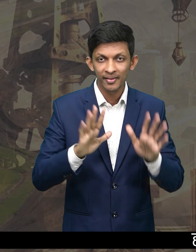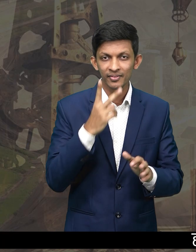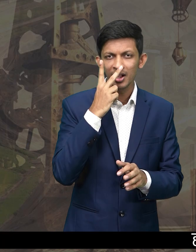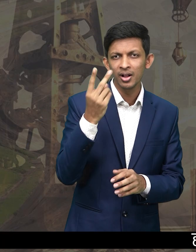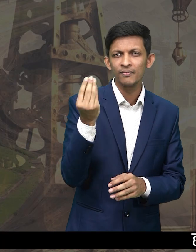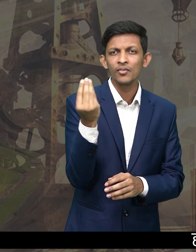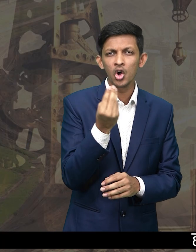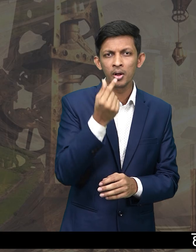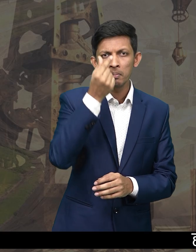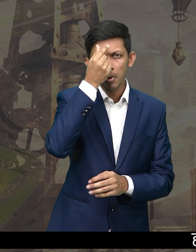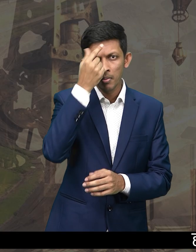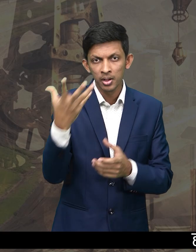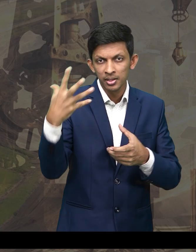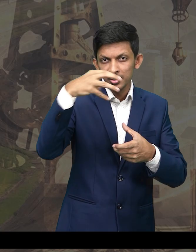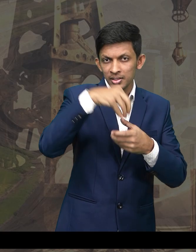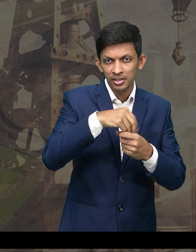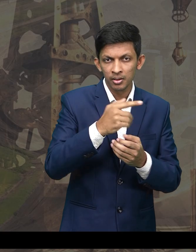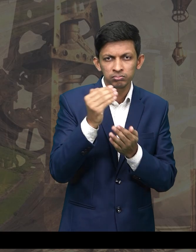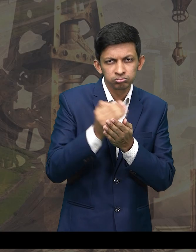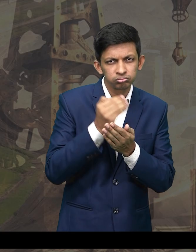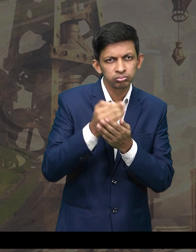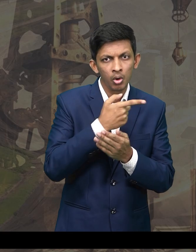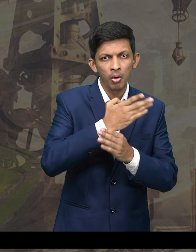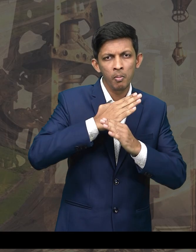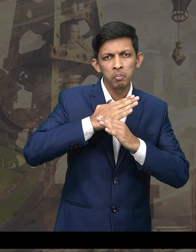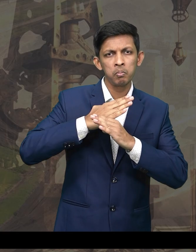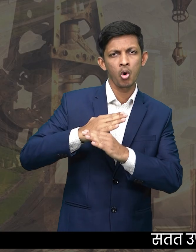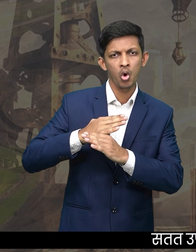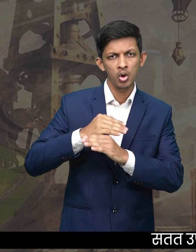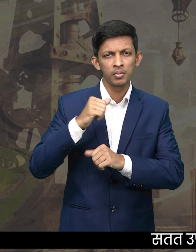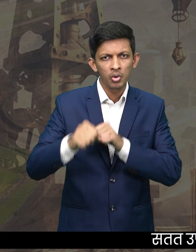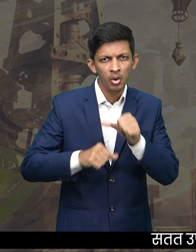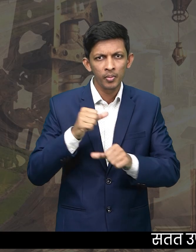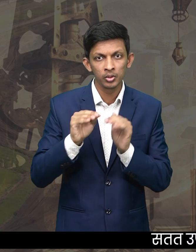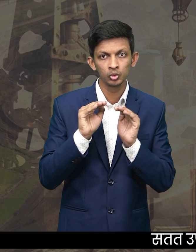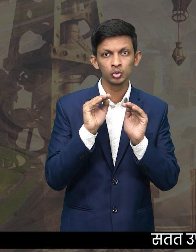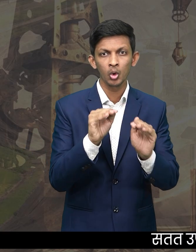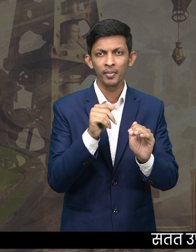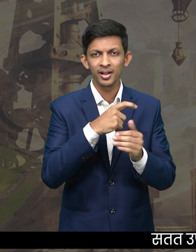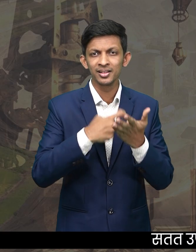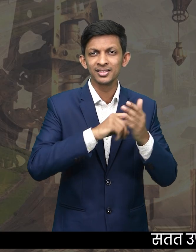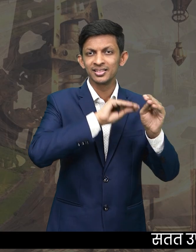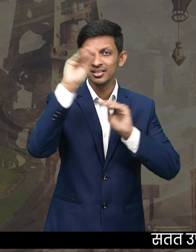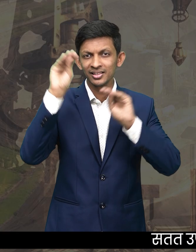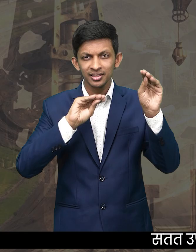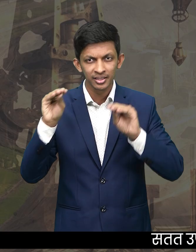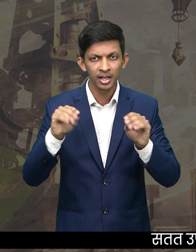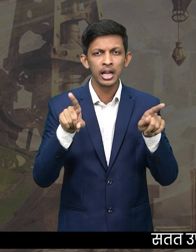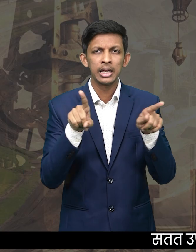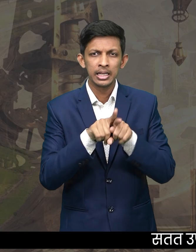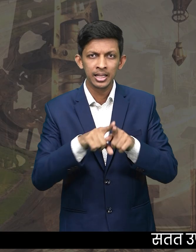हमने वनों, वन्यजीवों और पानी जैसे संसाधनों के संरक्षण और सतत उपयोग में शामिल कुछ मुद्दों को देखा